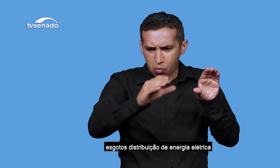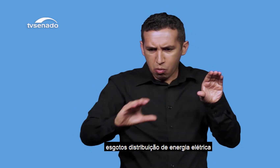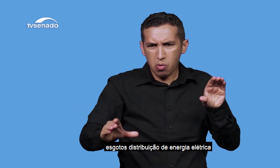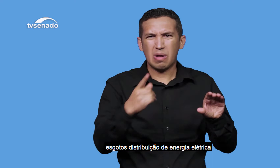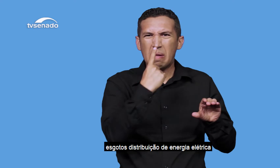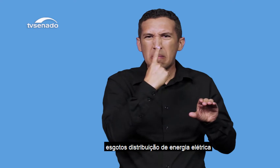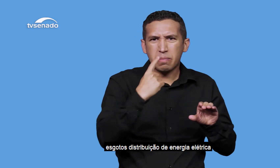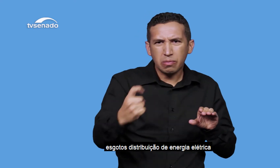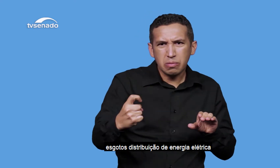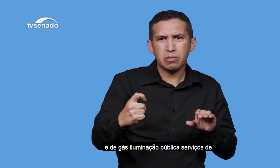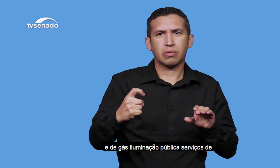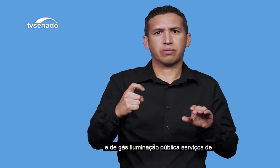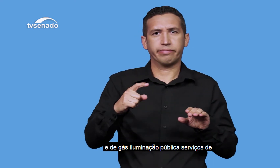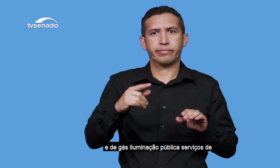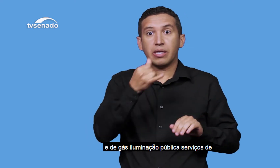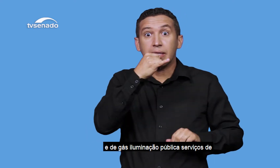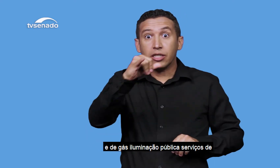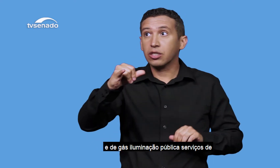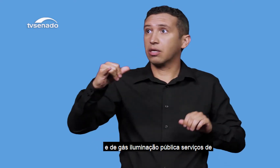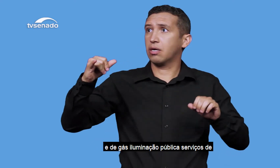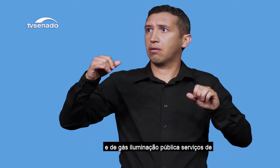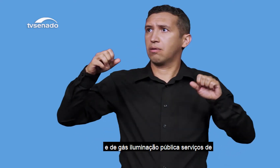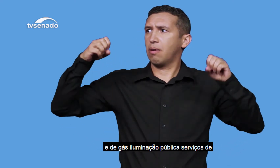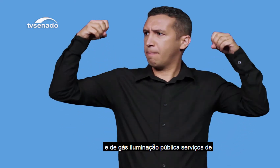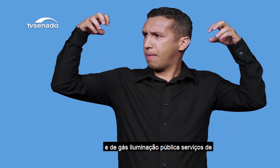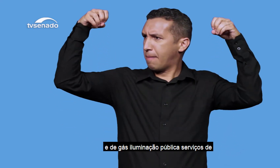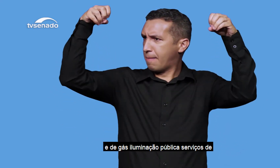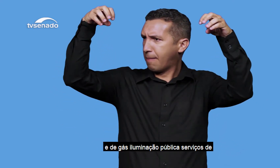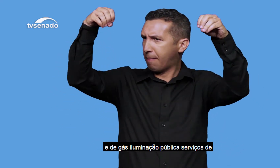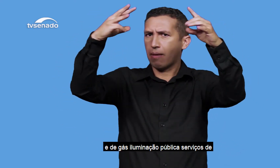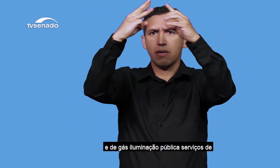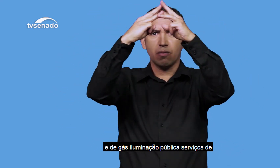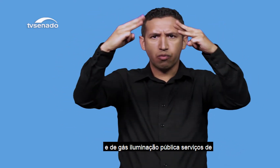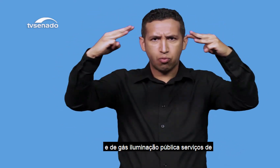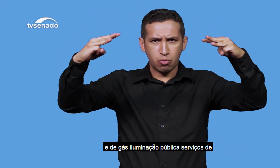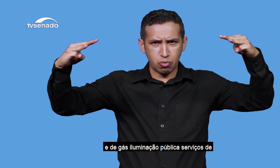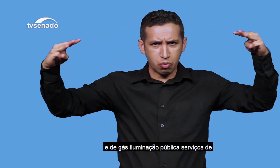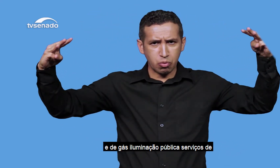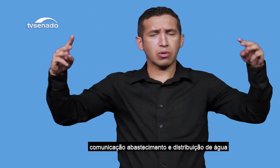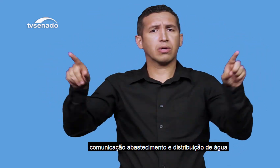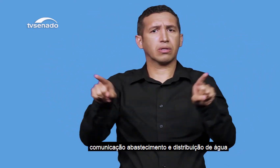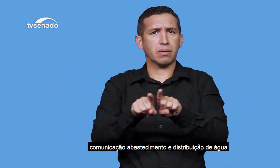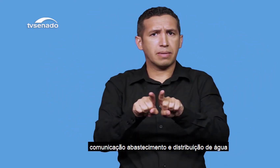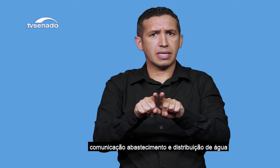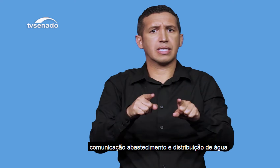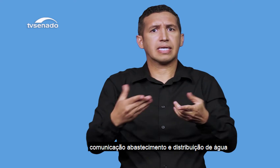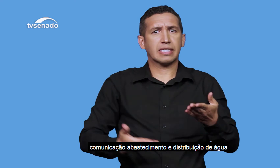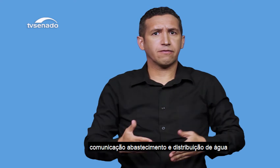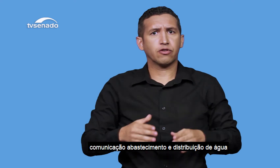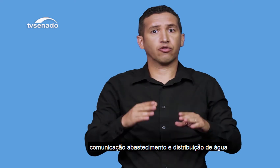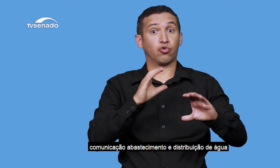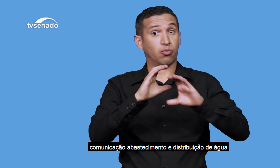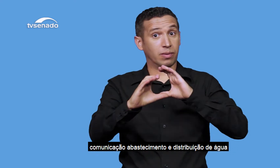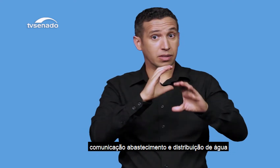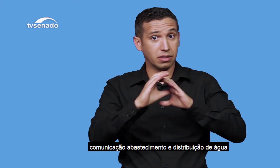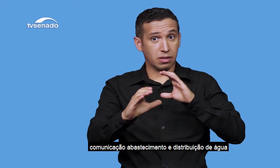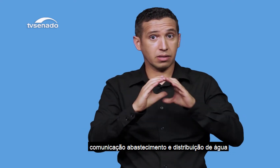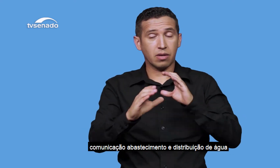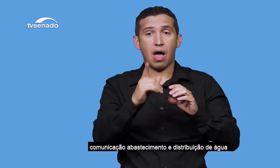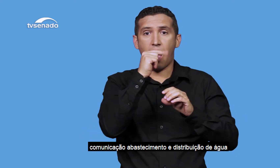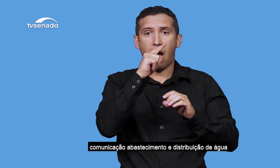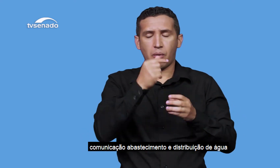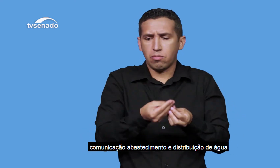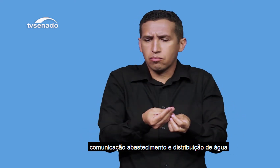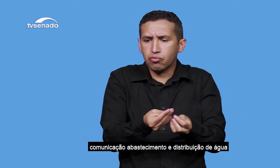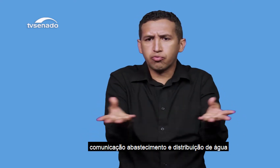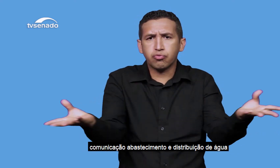distribuição de energia elétrica e de gás iluminação pública serviços de comunicação abastecimento e